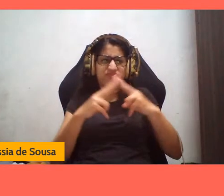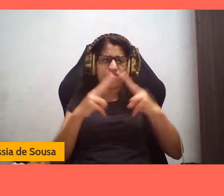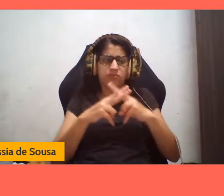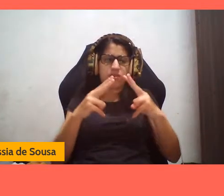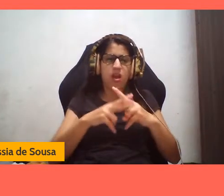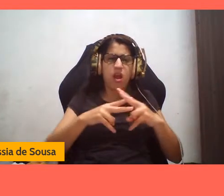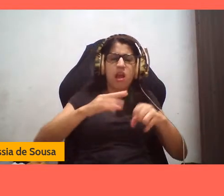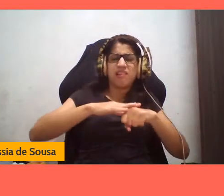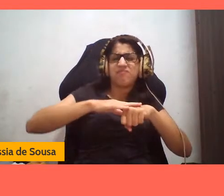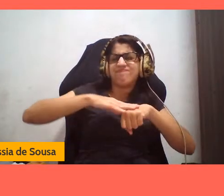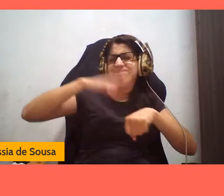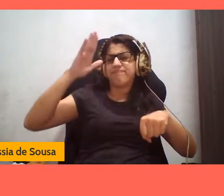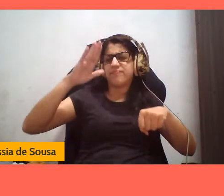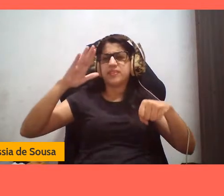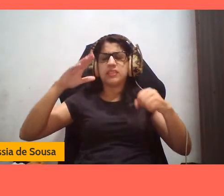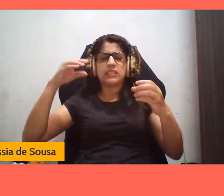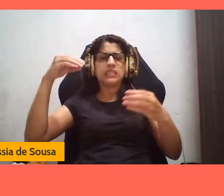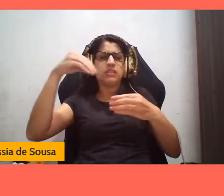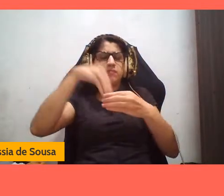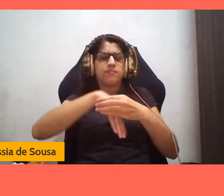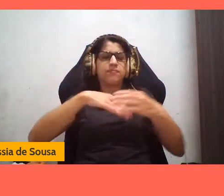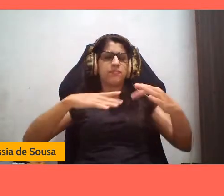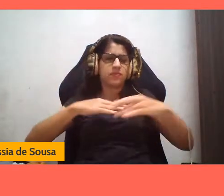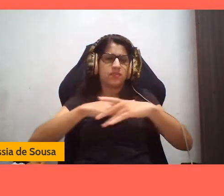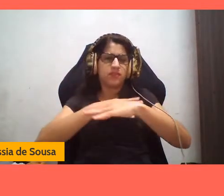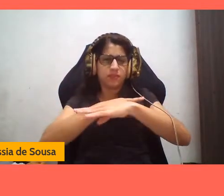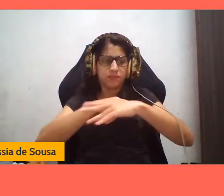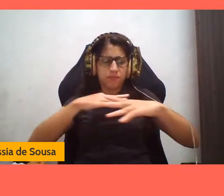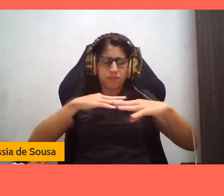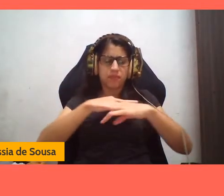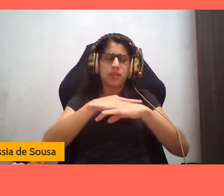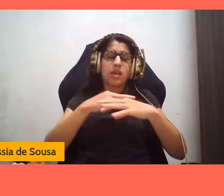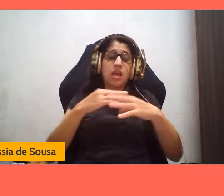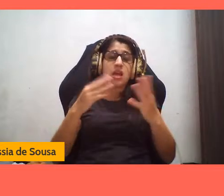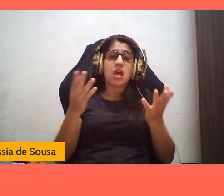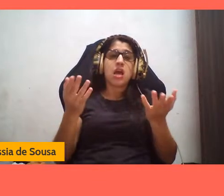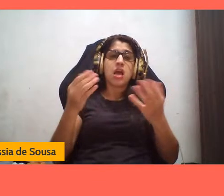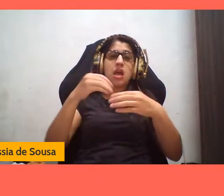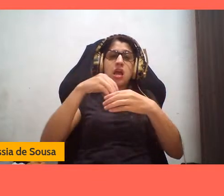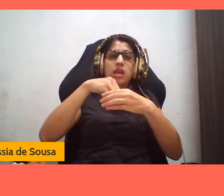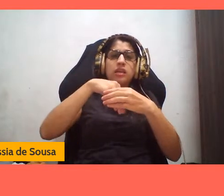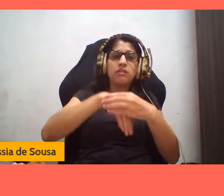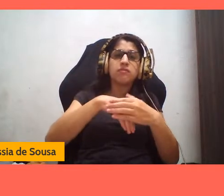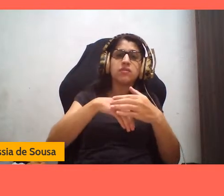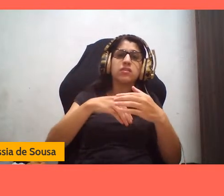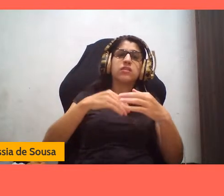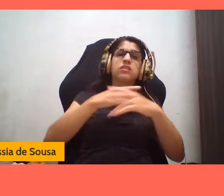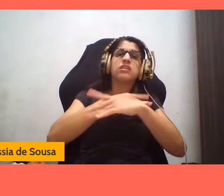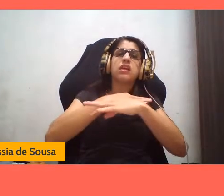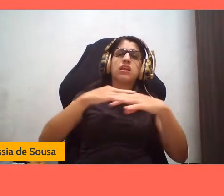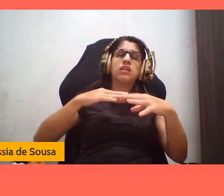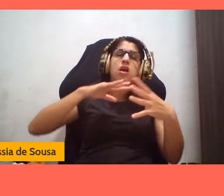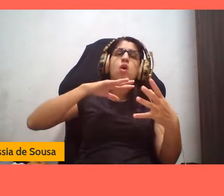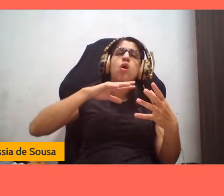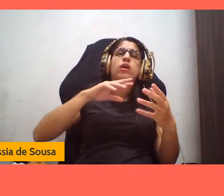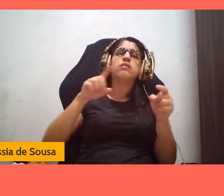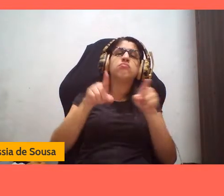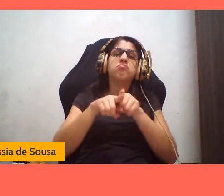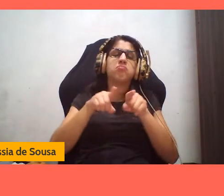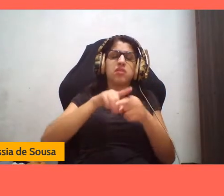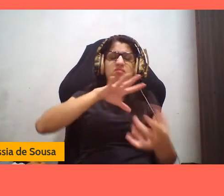das sociedades e entre diferentes sociedades em todo o mundo.